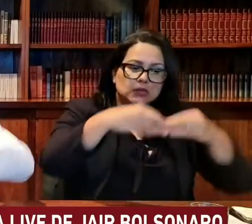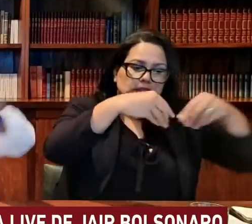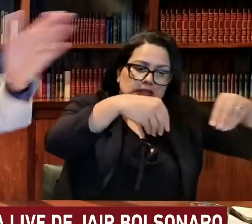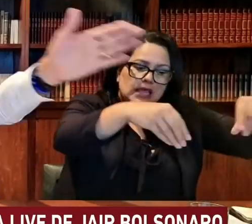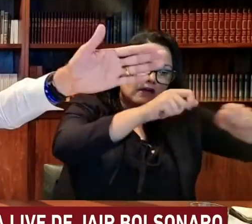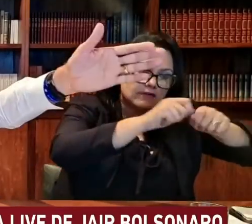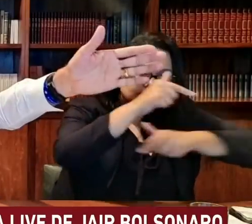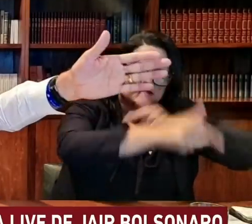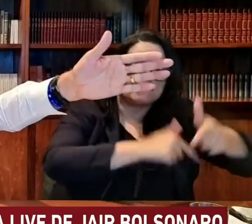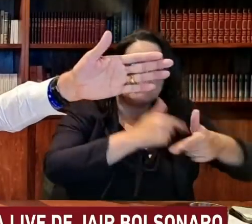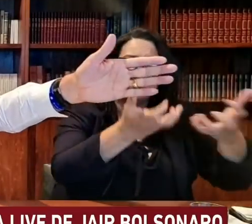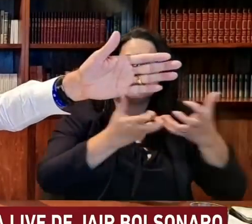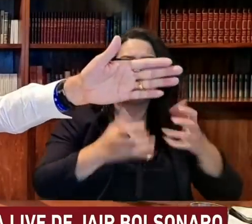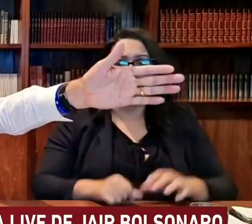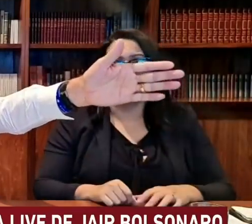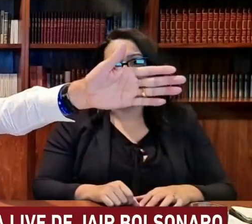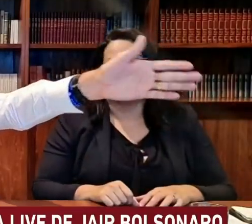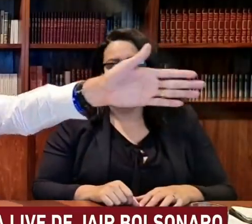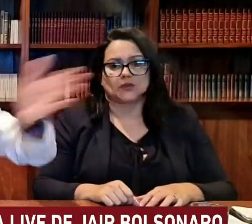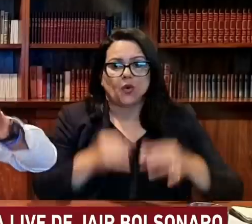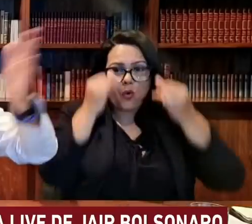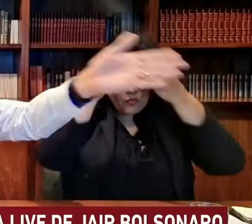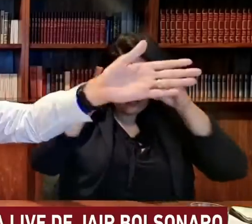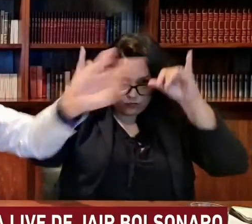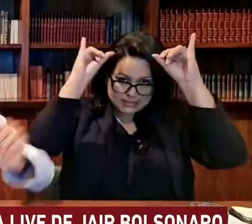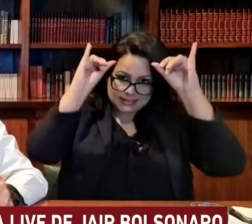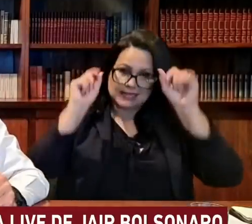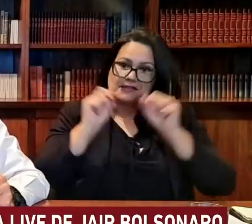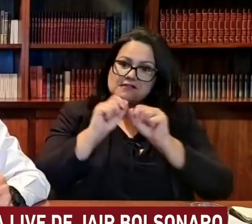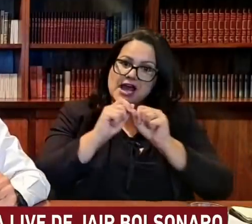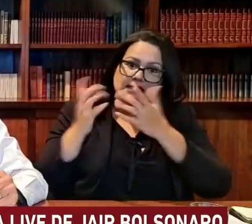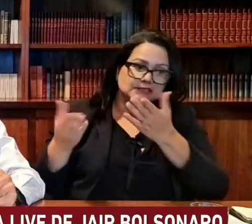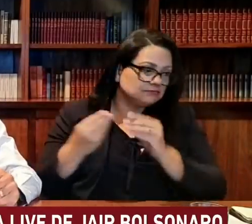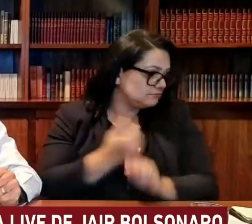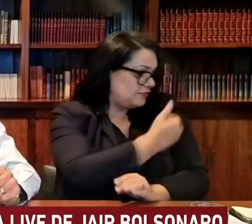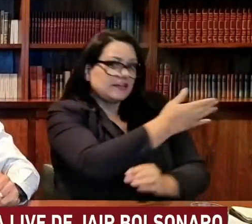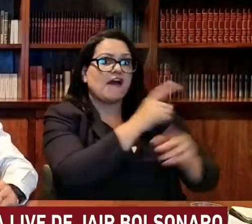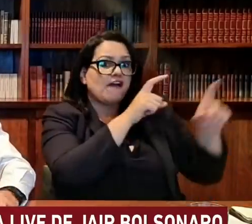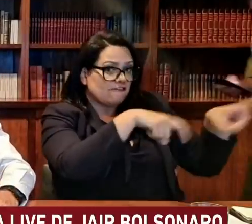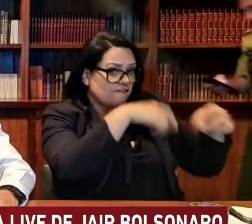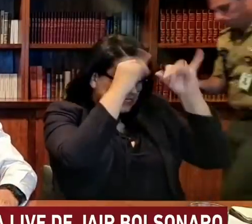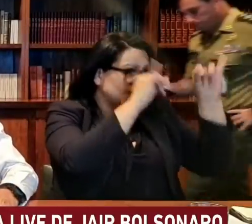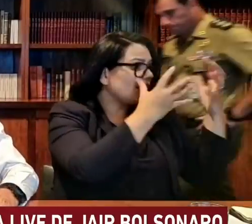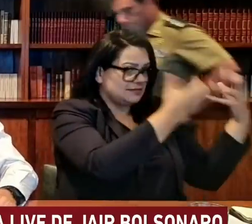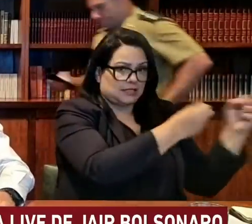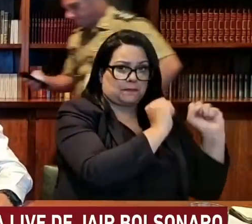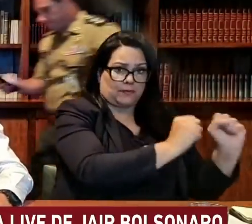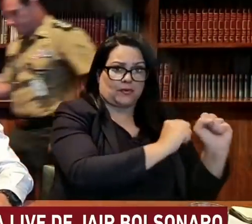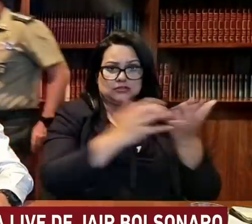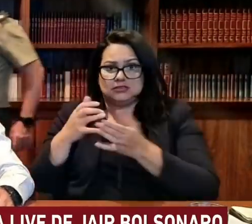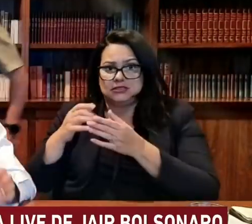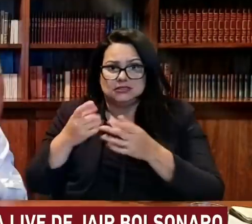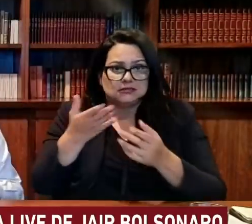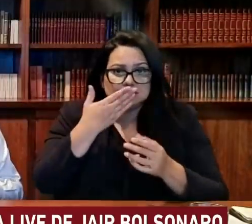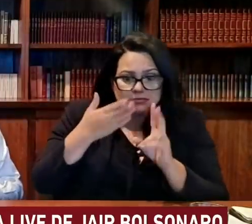o que um fazendeiro, né, faz vizinho à sua propriedade. Vamos lá, Cícero.